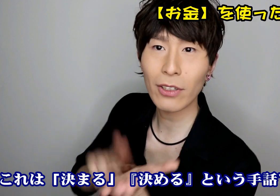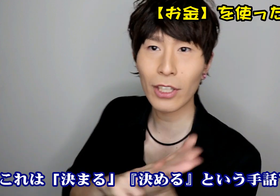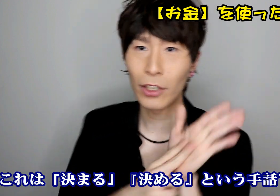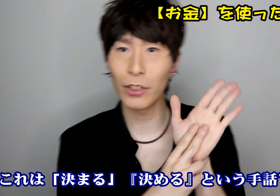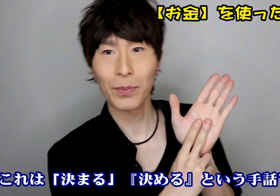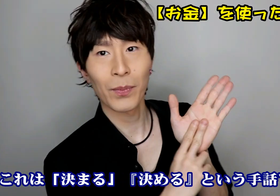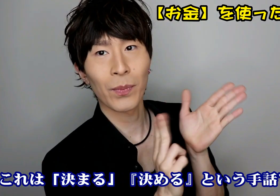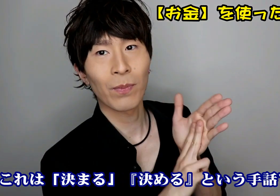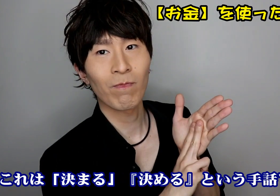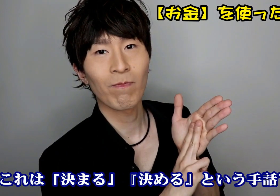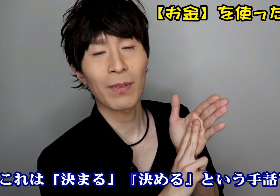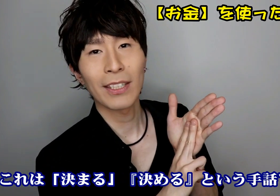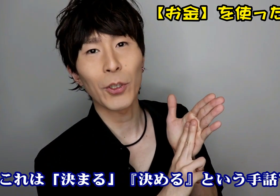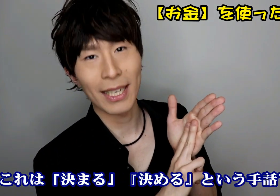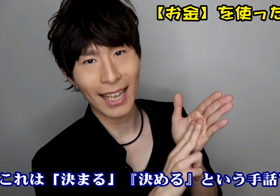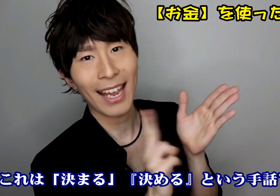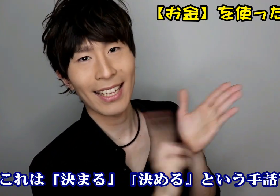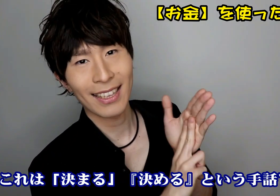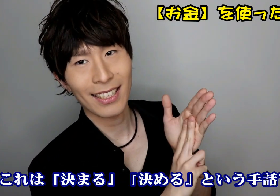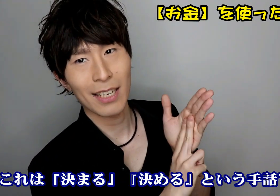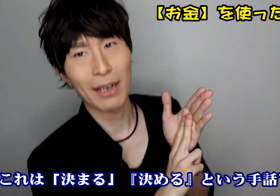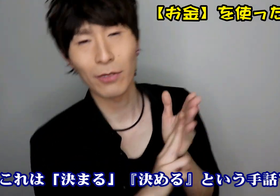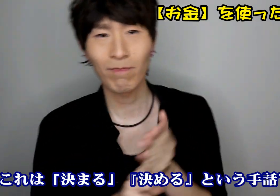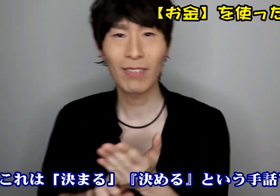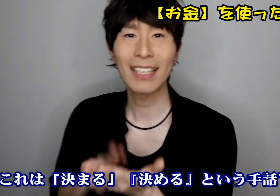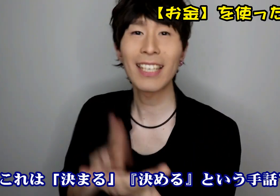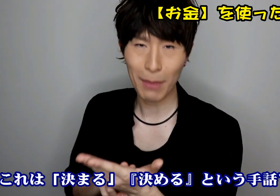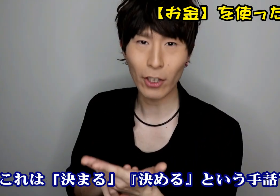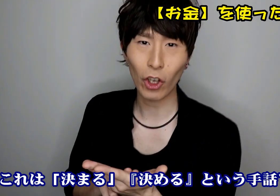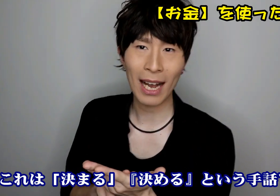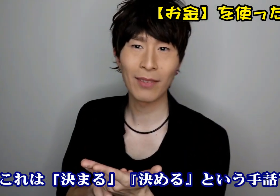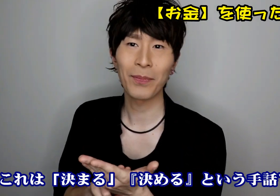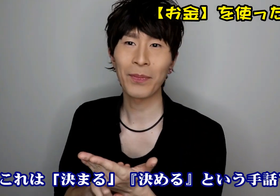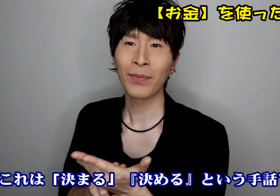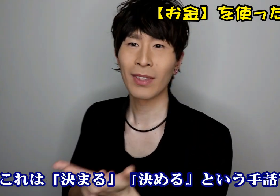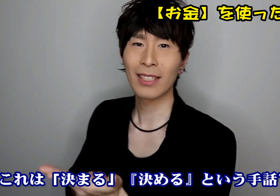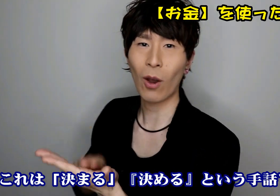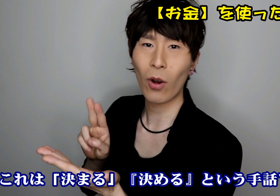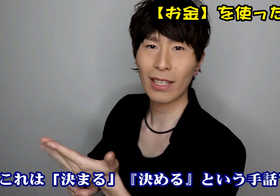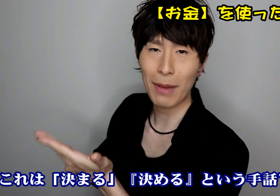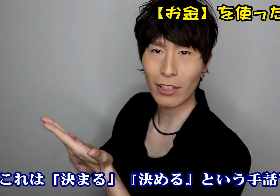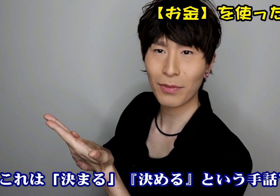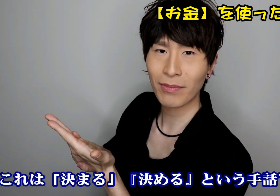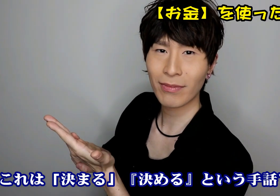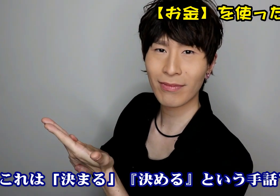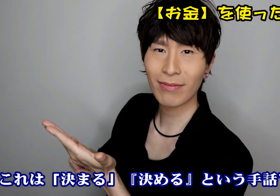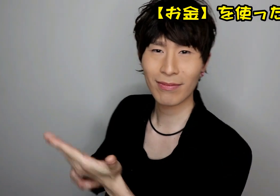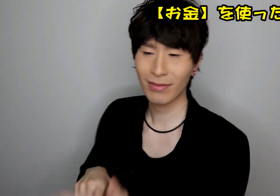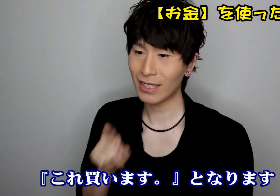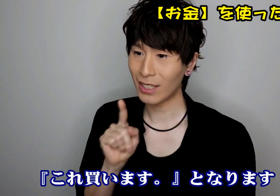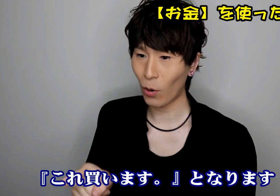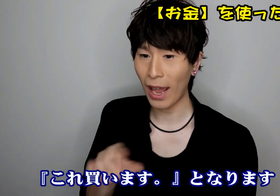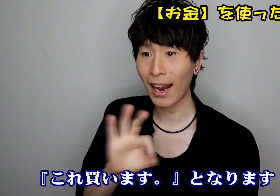っていう手話ですね。決まる、決めるとか、そう、決める、これ買い